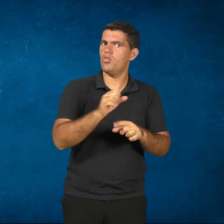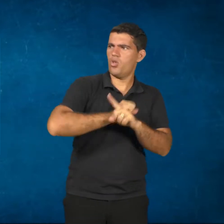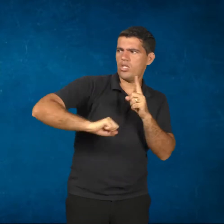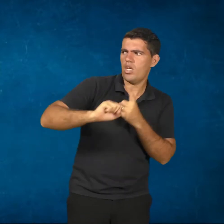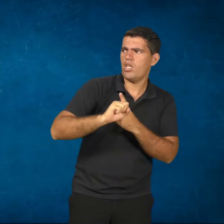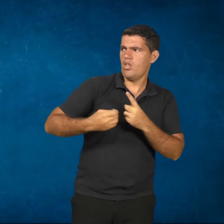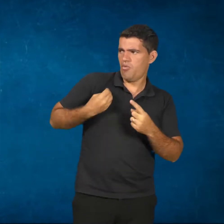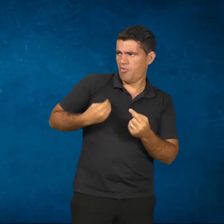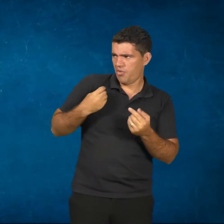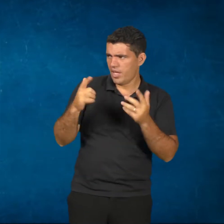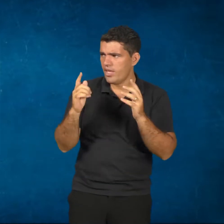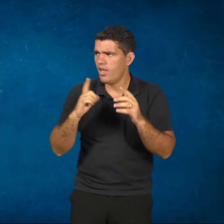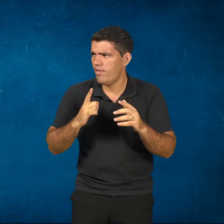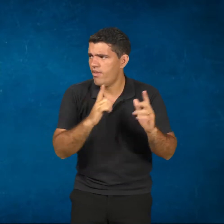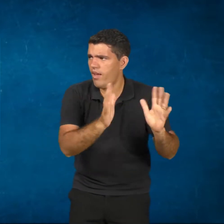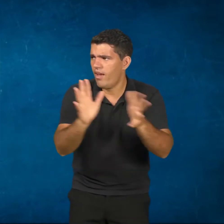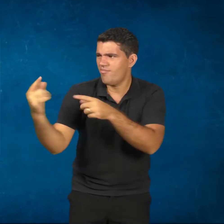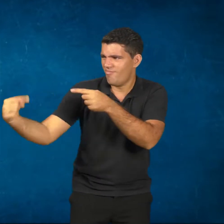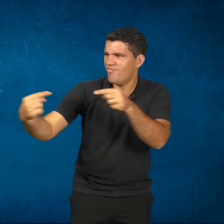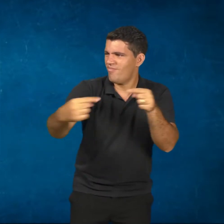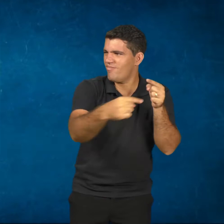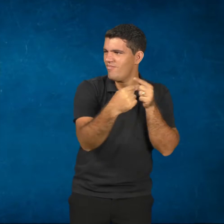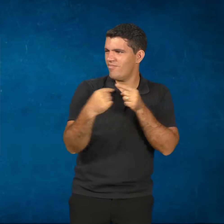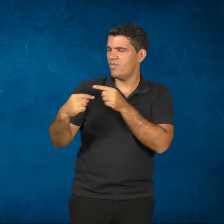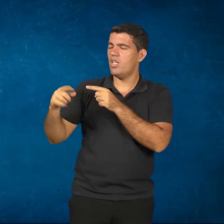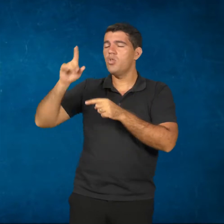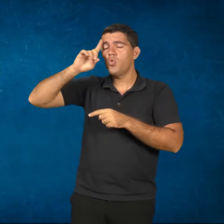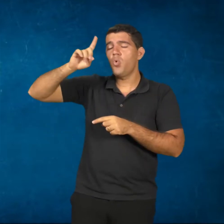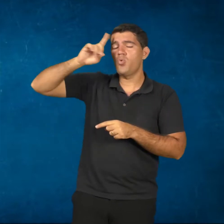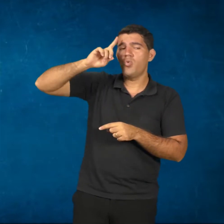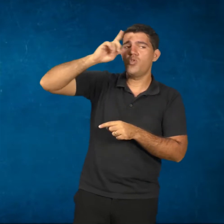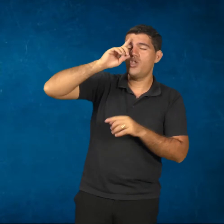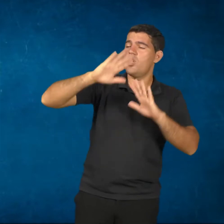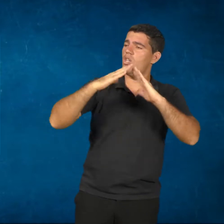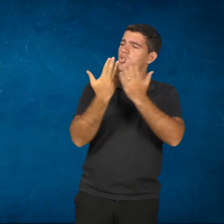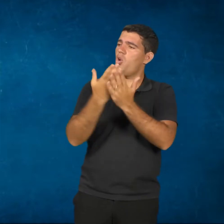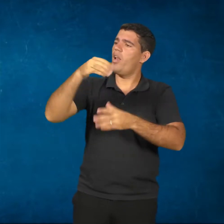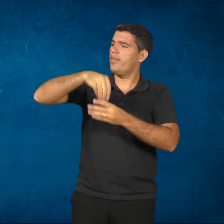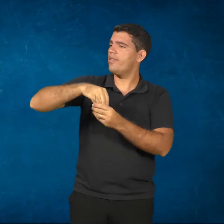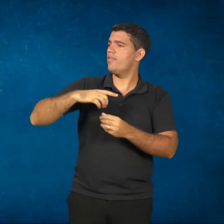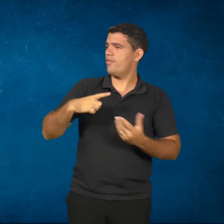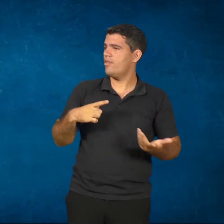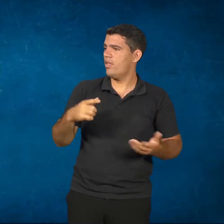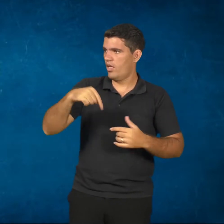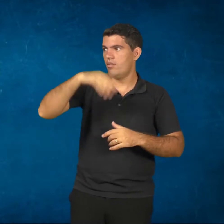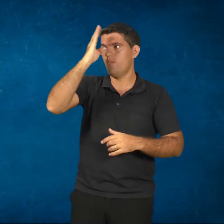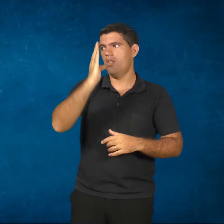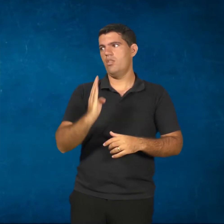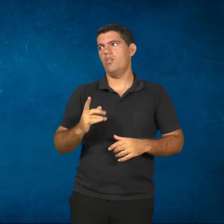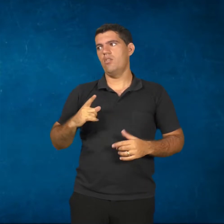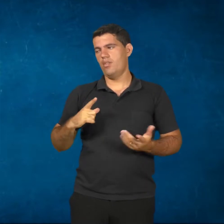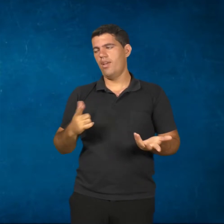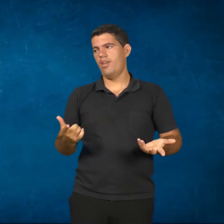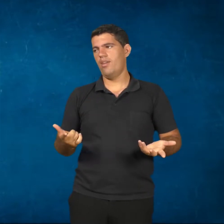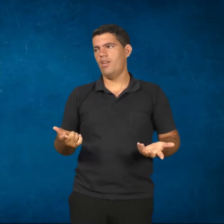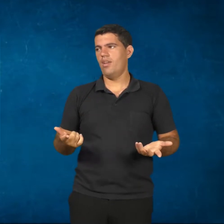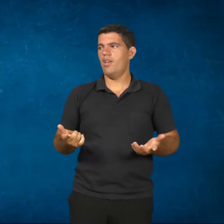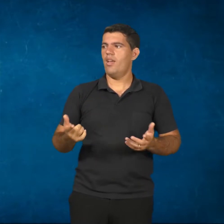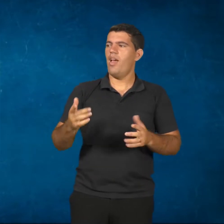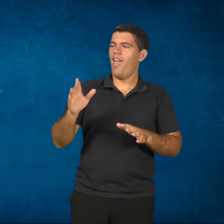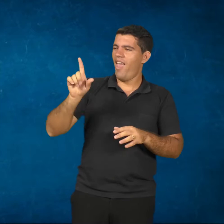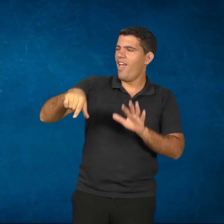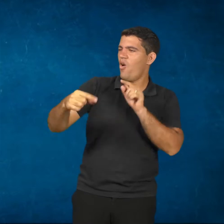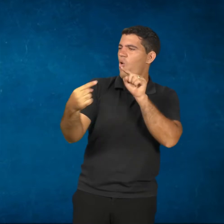forma geral, nas discussões da sociedade de forma geral e também no dia a dia das escolas, sobretudo aqui no Brasil, inclusive por via